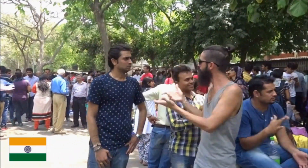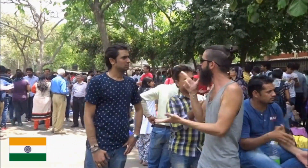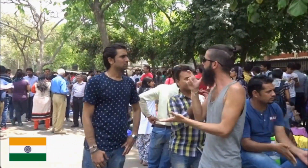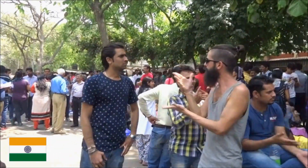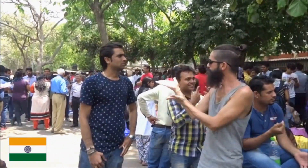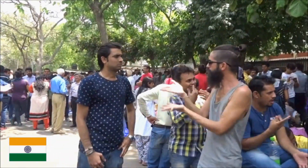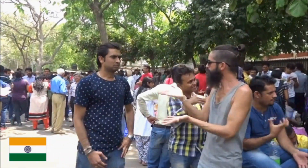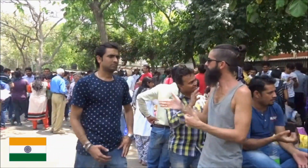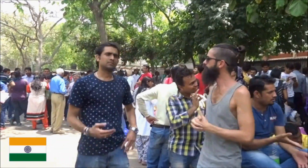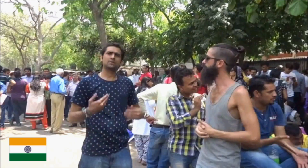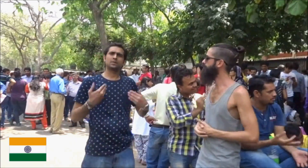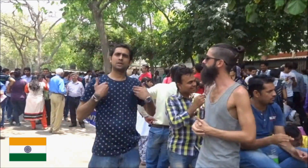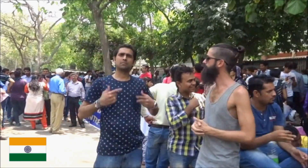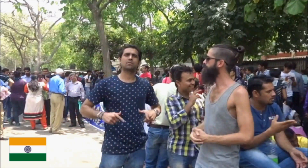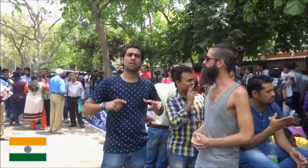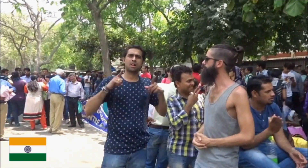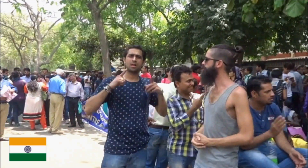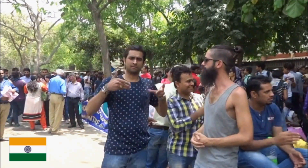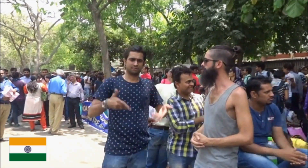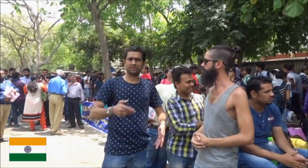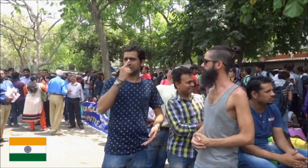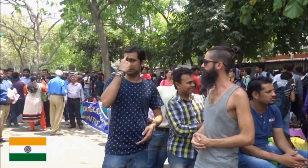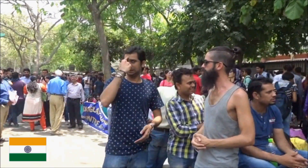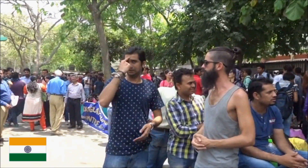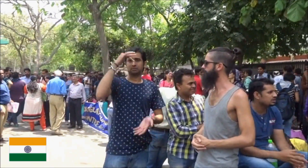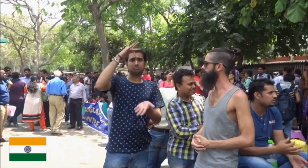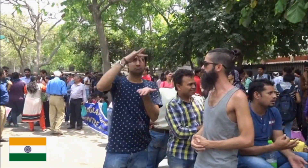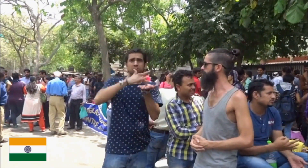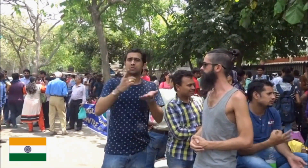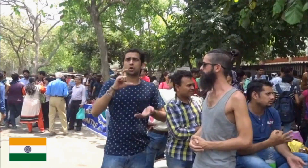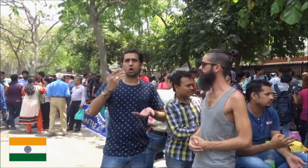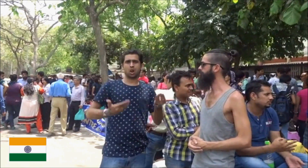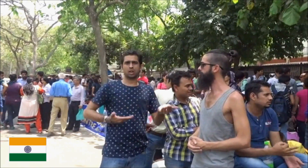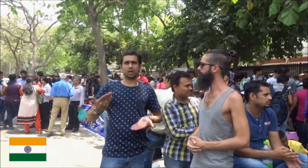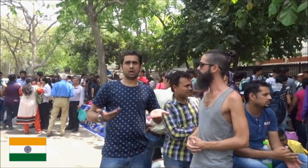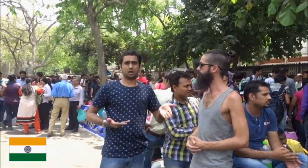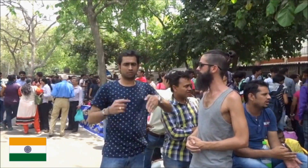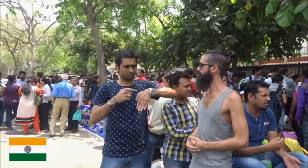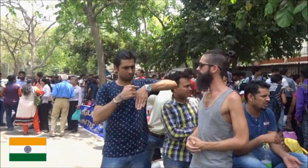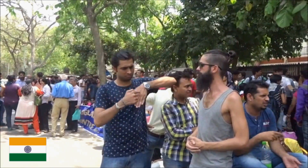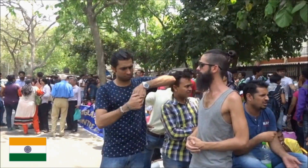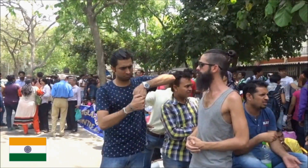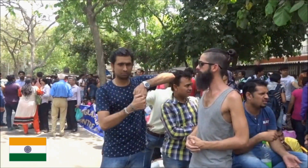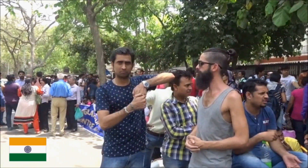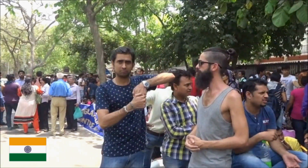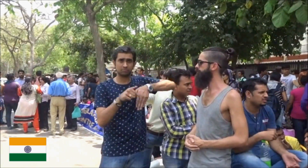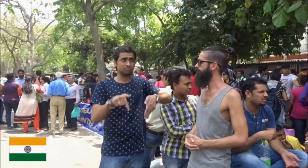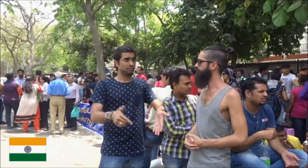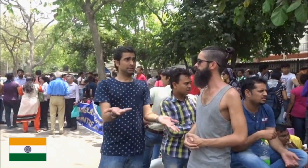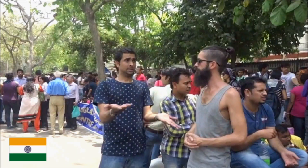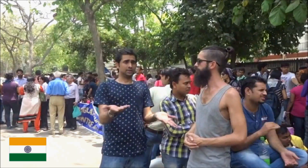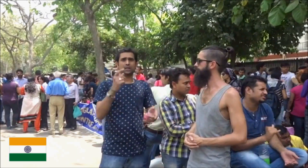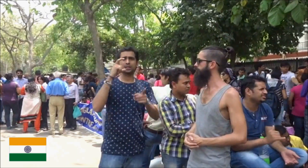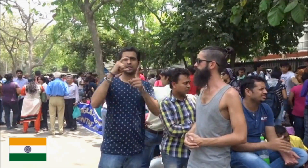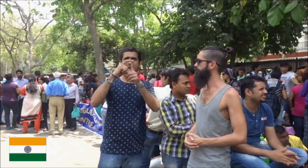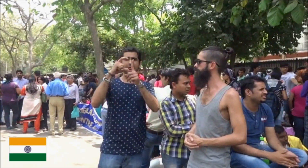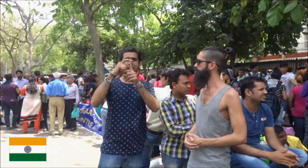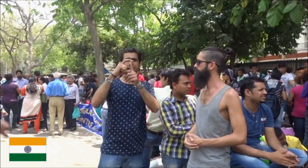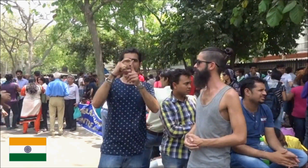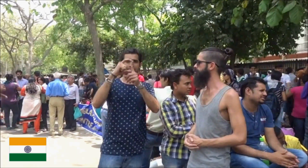Est-ce que tu peux te présenter? Oui. Alors, j'habite ici en Inde, à Calcutta. Ici,